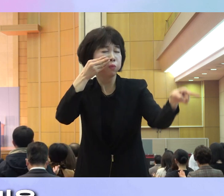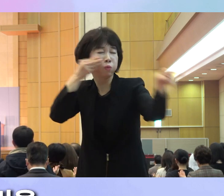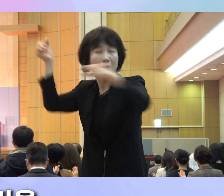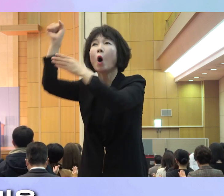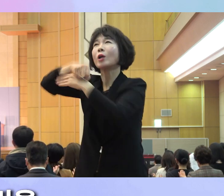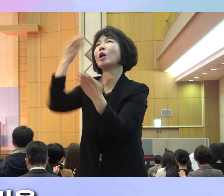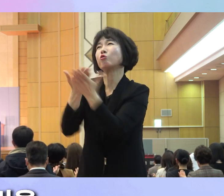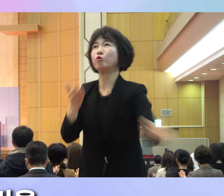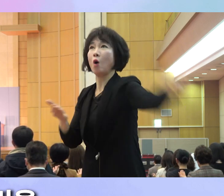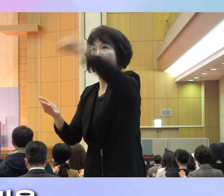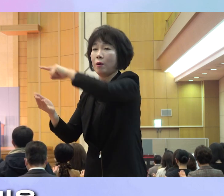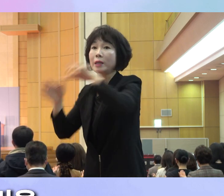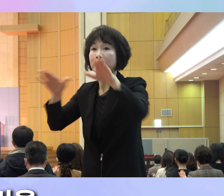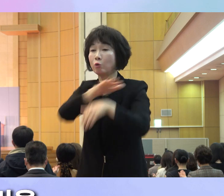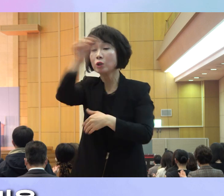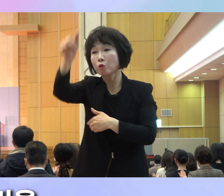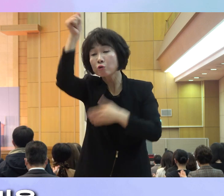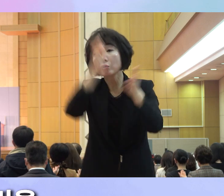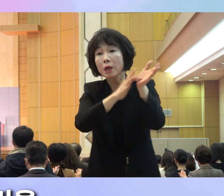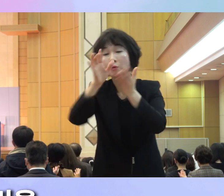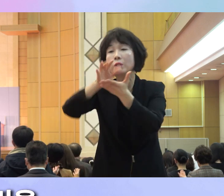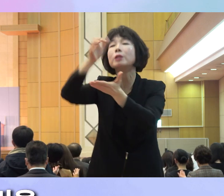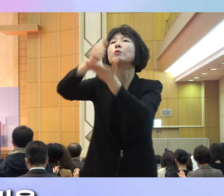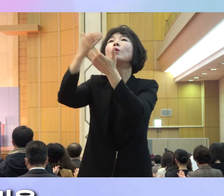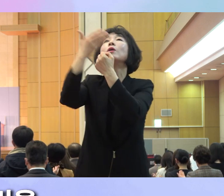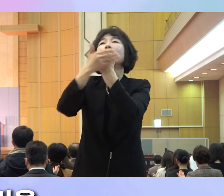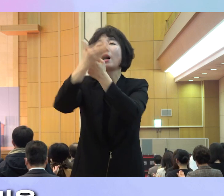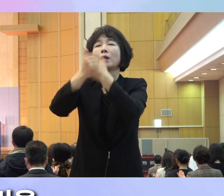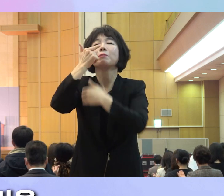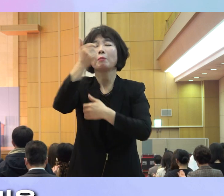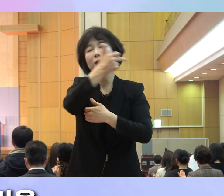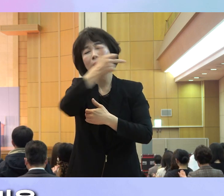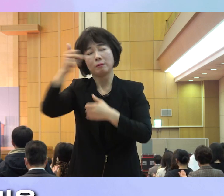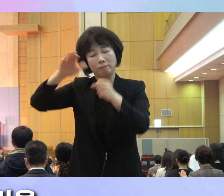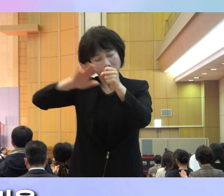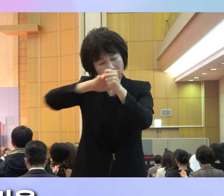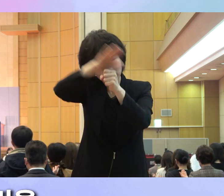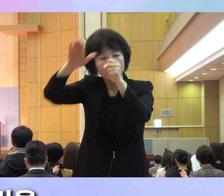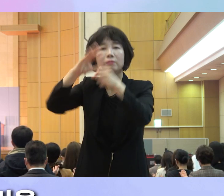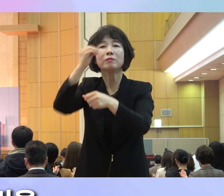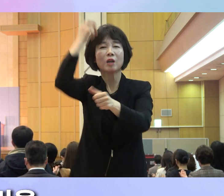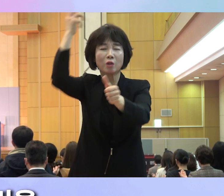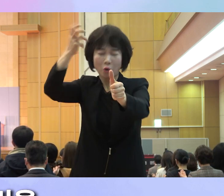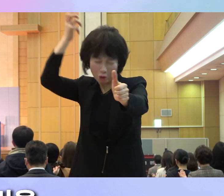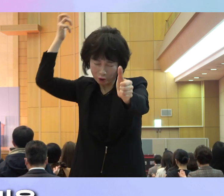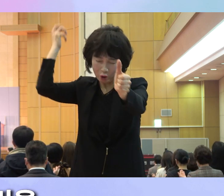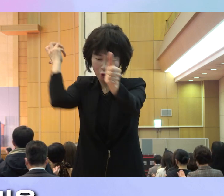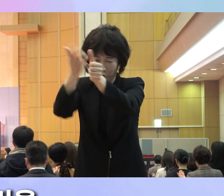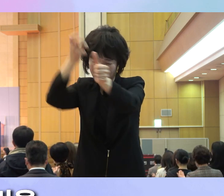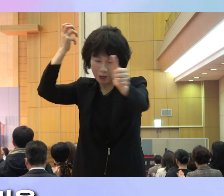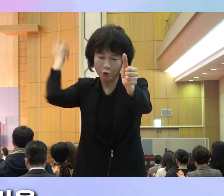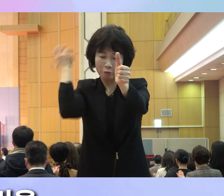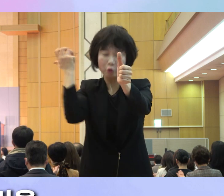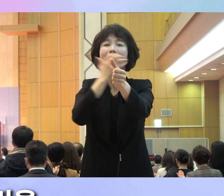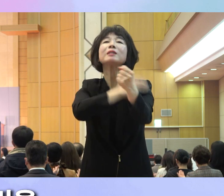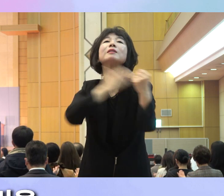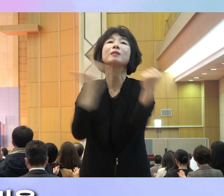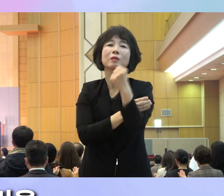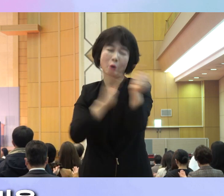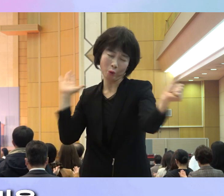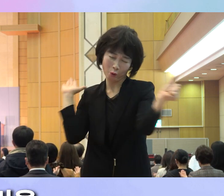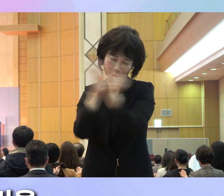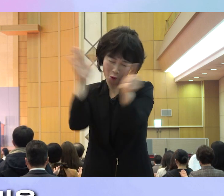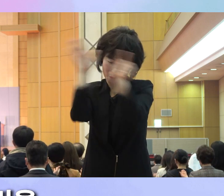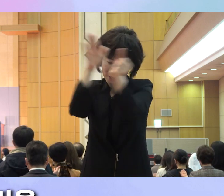형통케 하옵소서. 이제는 우리 주 예수 그리스도인과 하나님 아버지의 크신 사랑과 성령의 충만함과 성령의 능력과 성령의